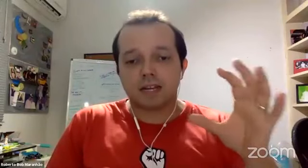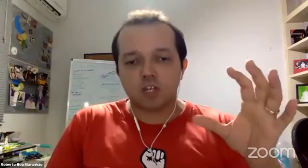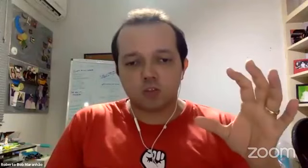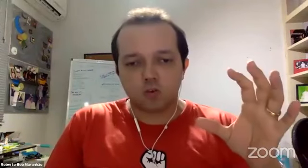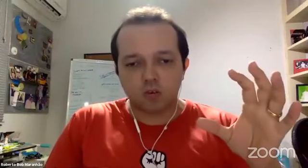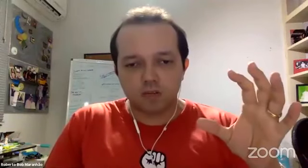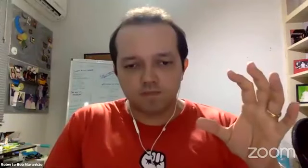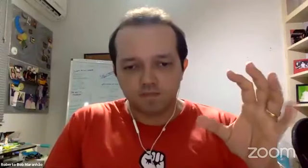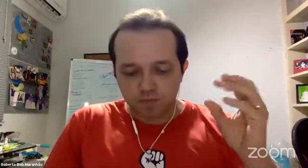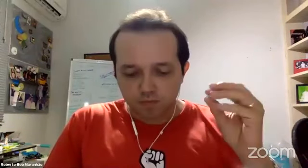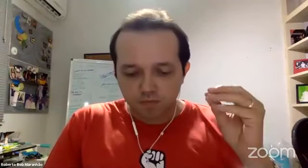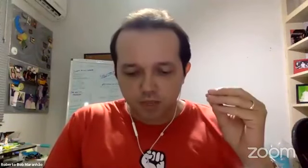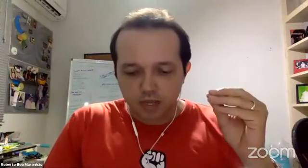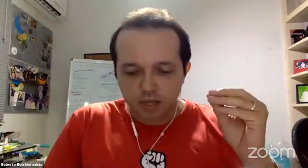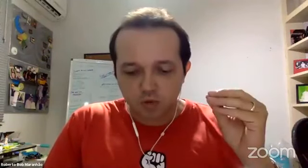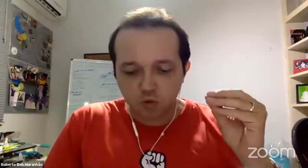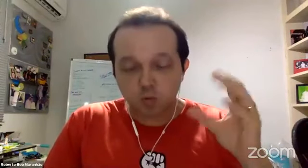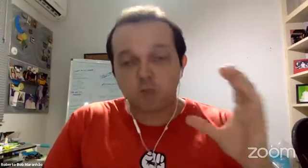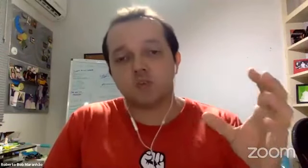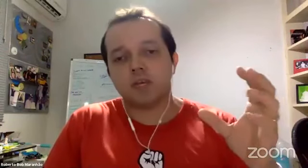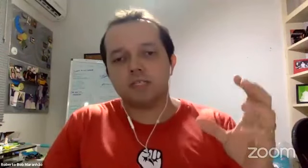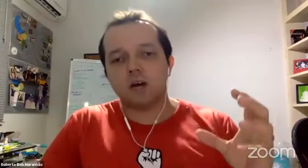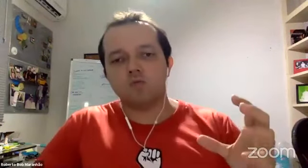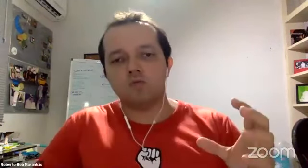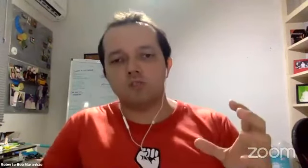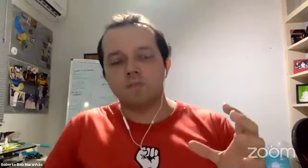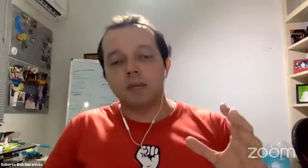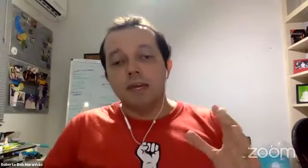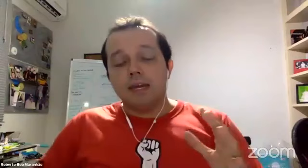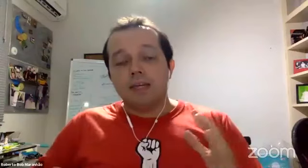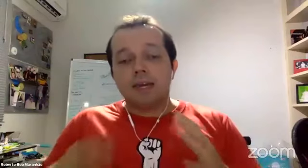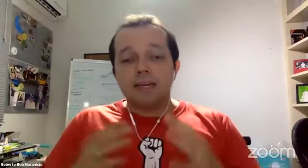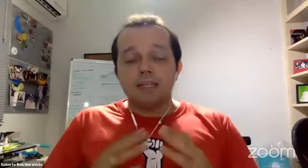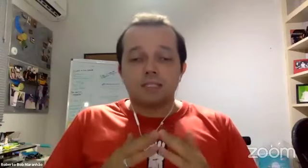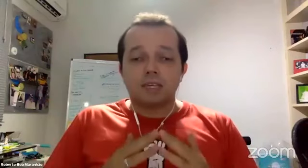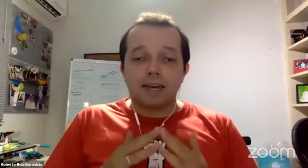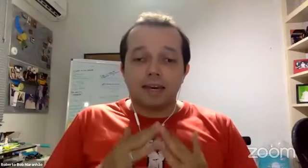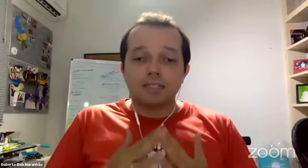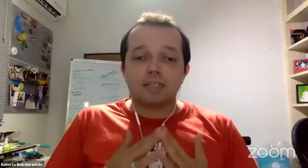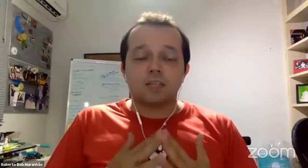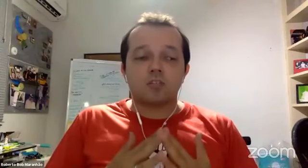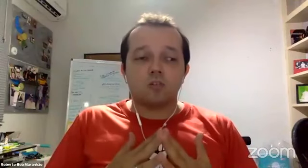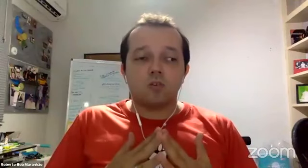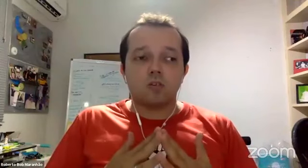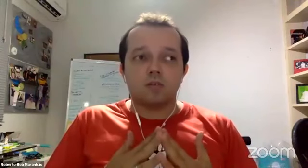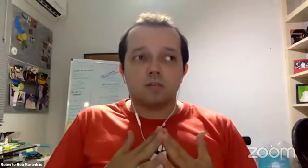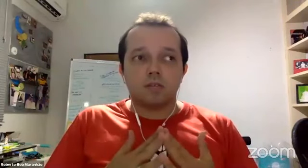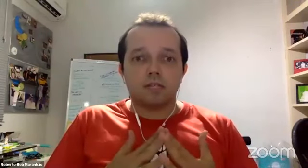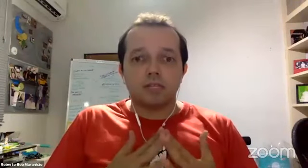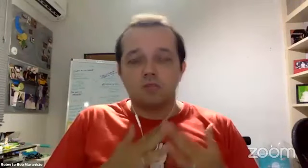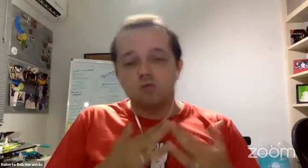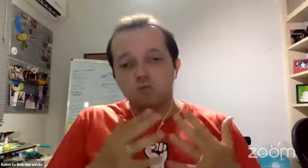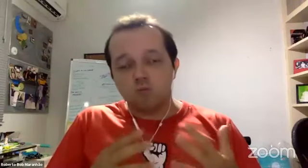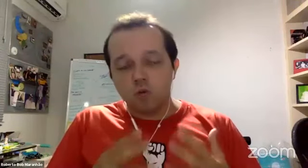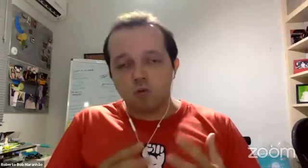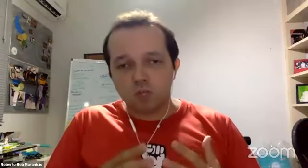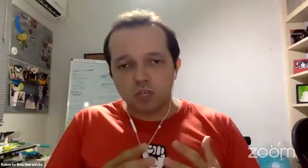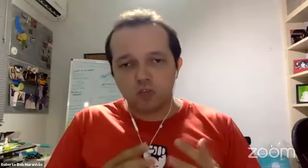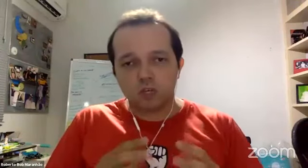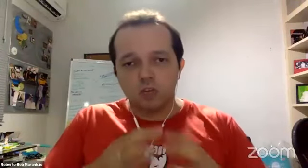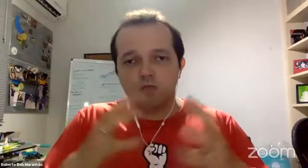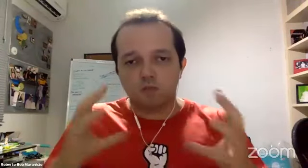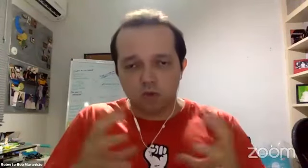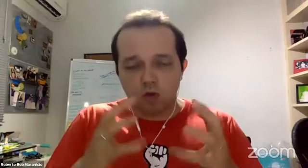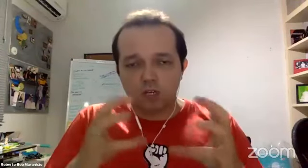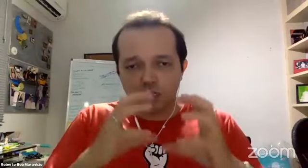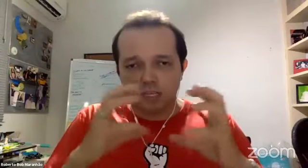é a trajetória dos profissionais de saúde. E aí, assim, essa trajetória, dentro do meu